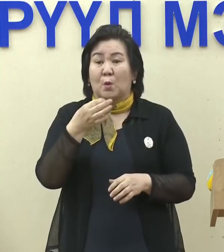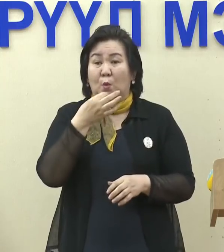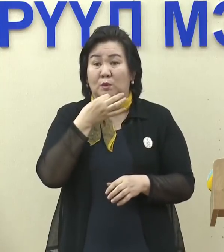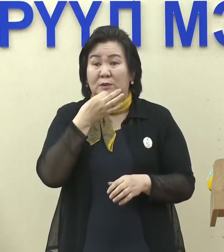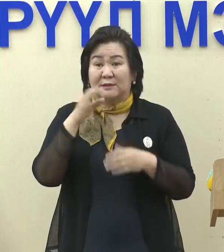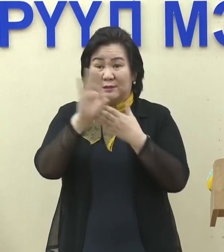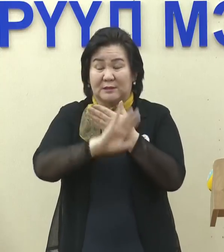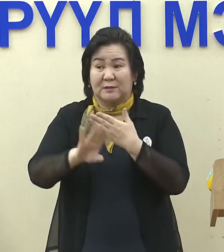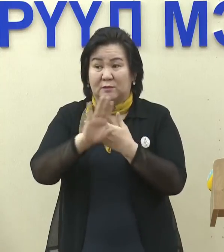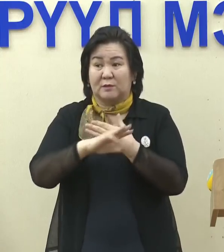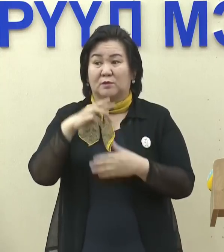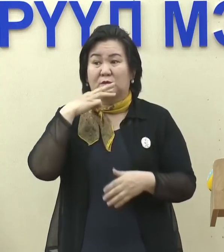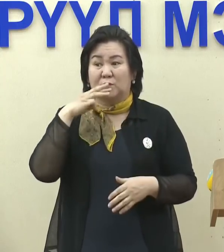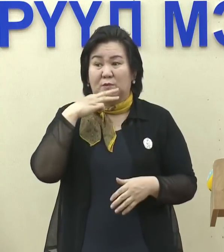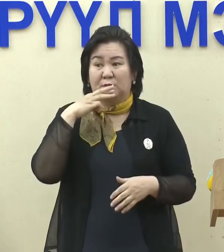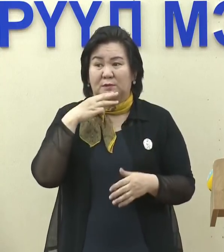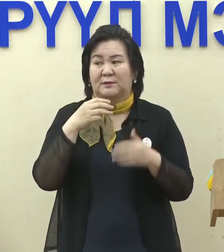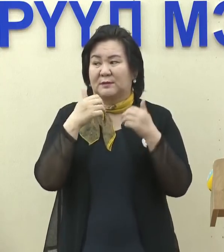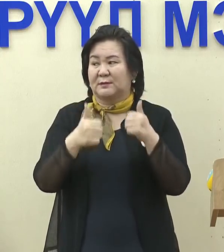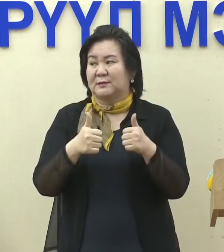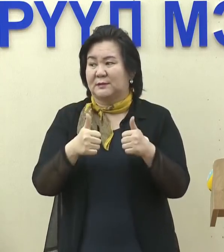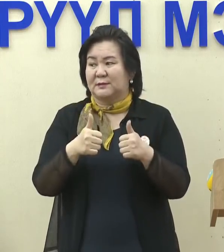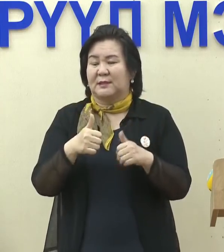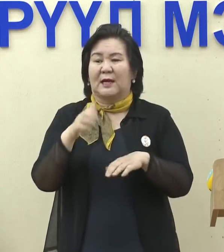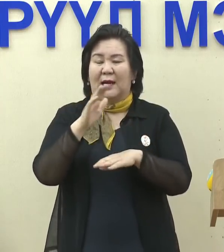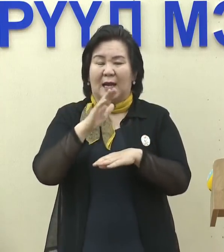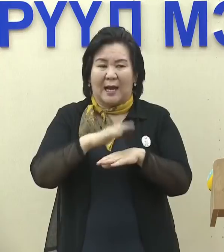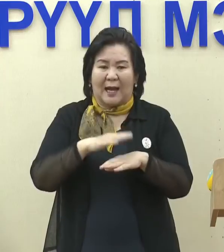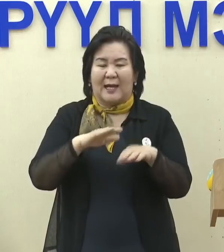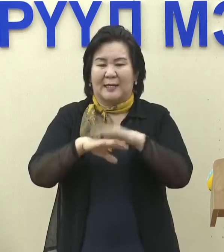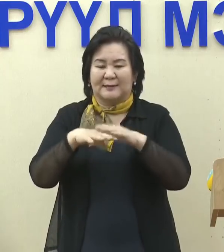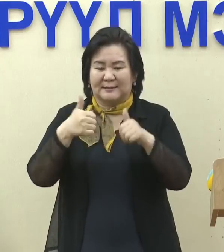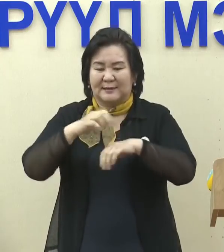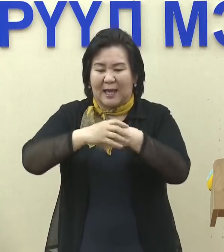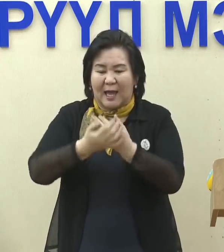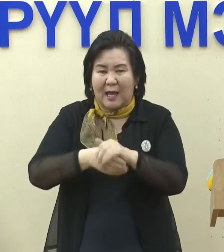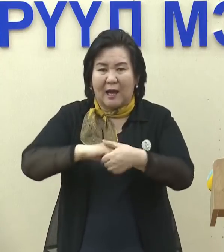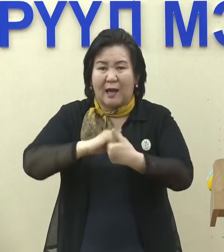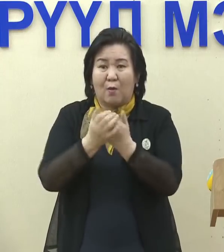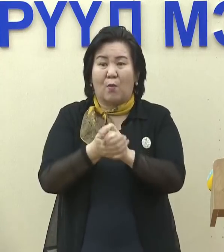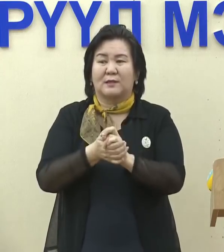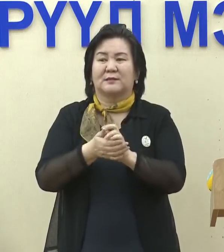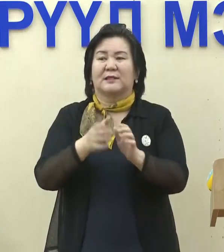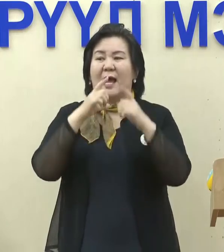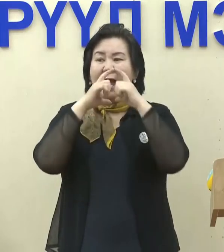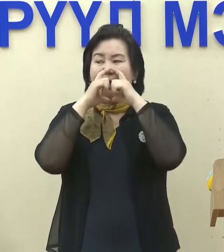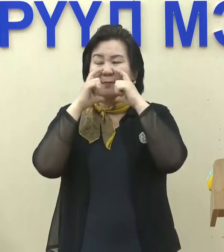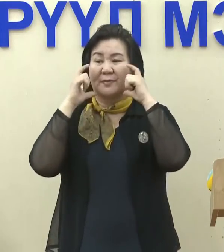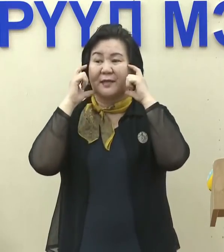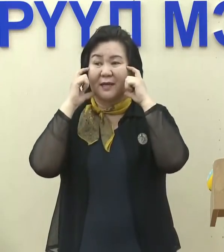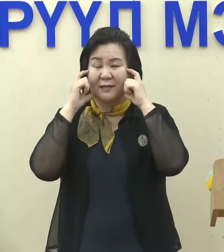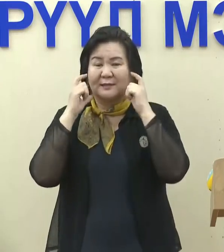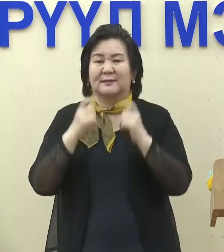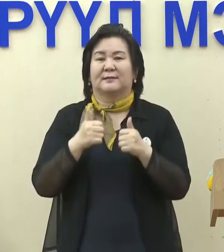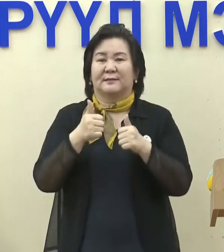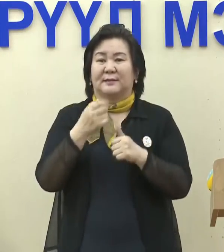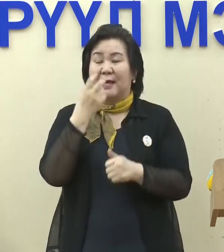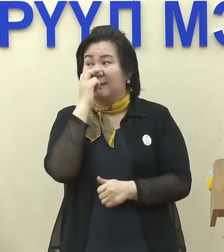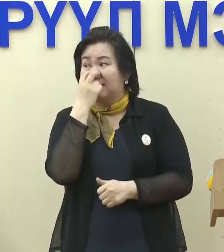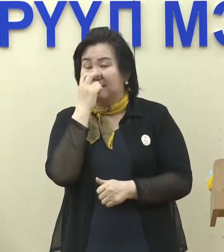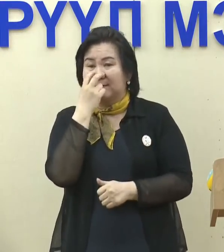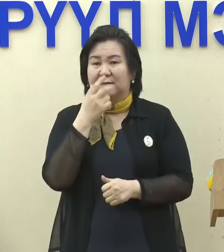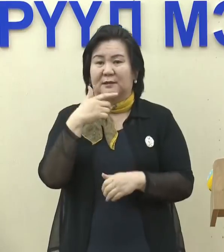сайн хэрэгжүүлж одоо гараа сайтруугаж гэртээ байх амны хаалтаасаа хэрглэж байгаа боловч нэг ажиглагдж байгаа зүйл бол